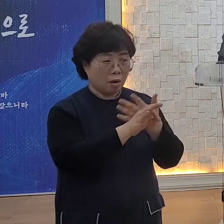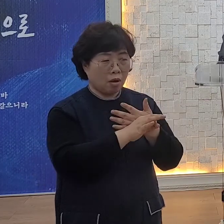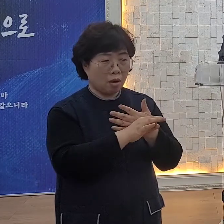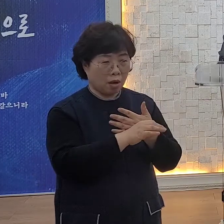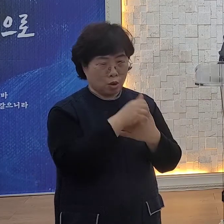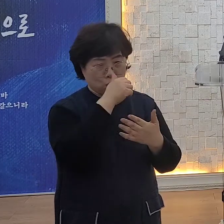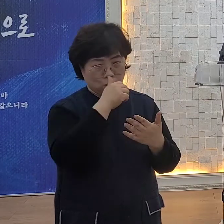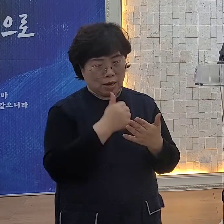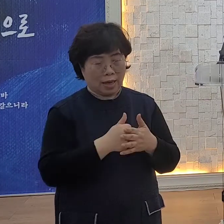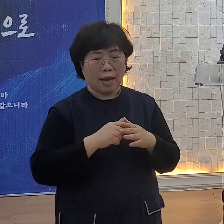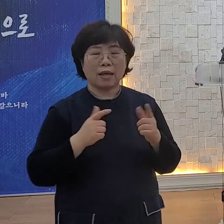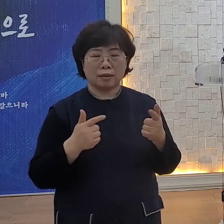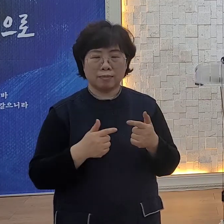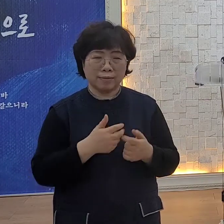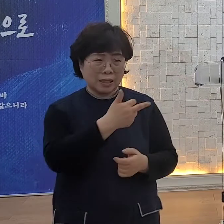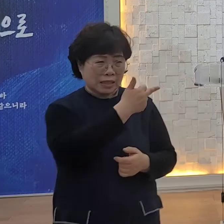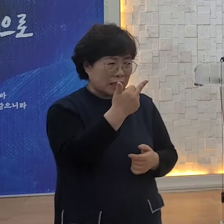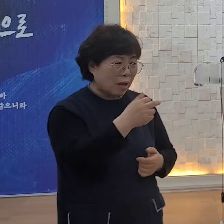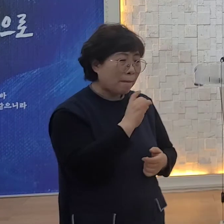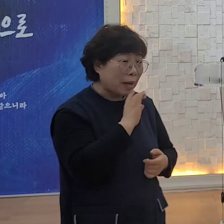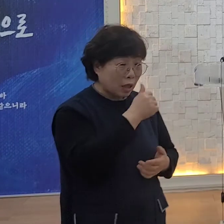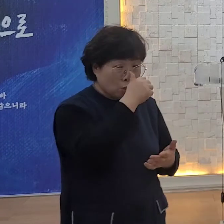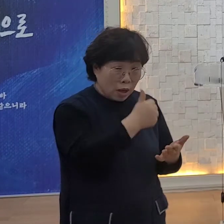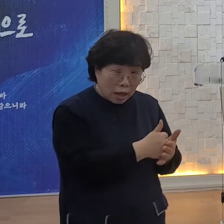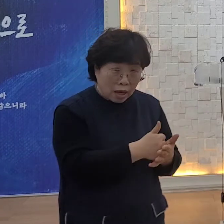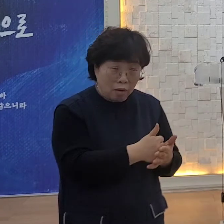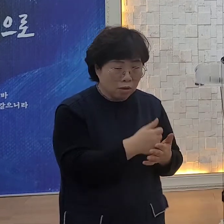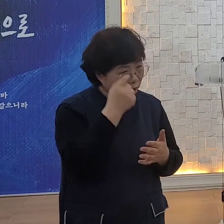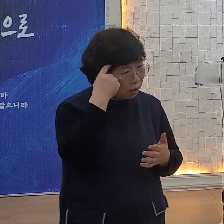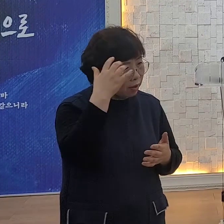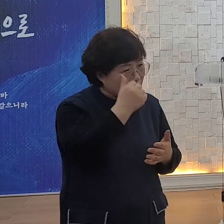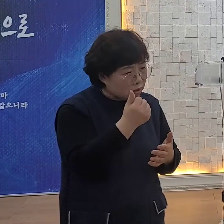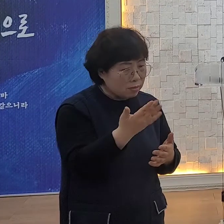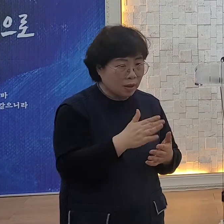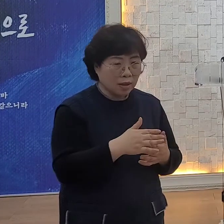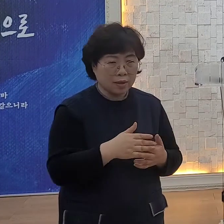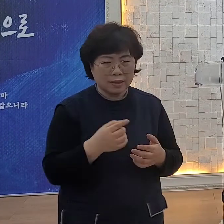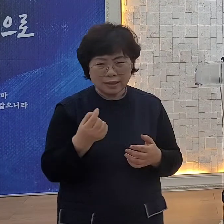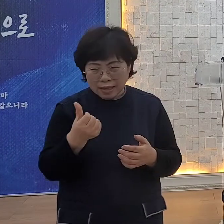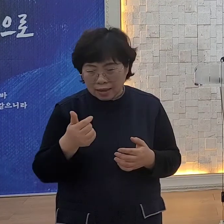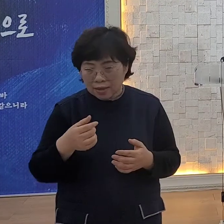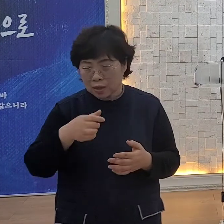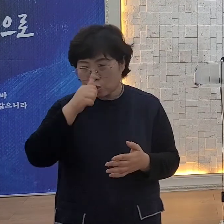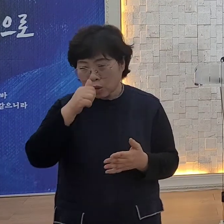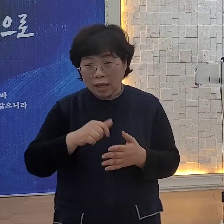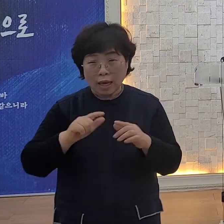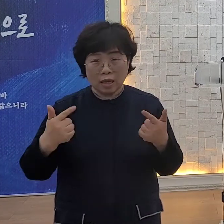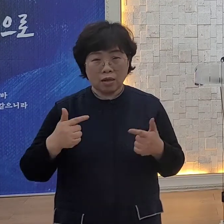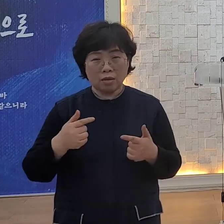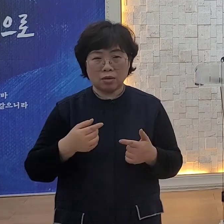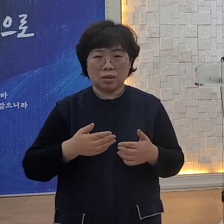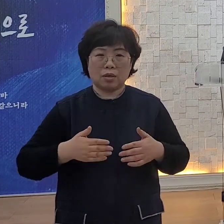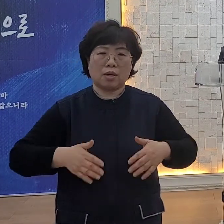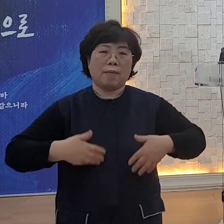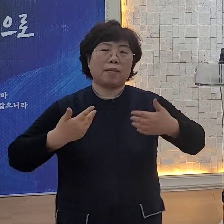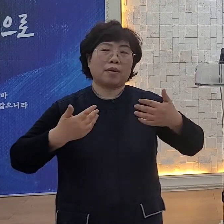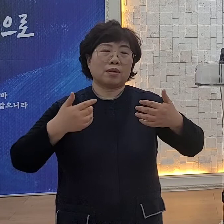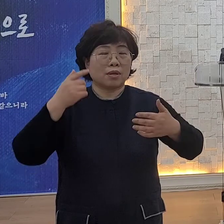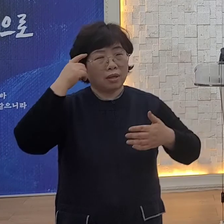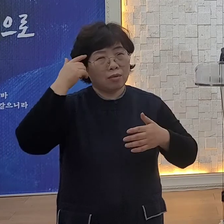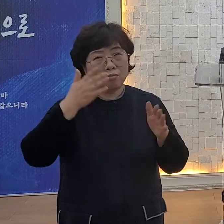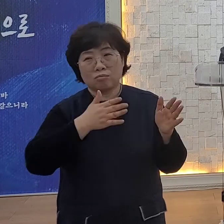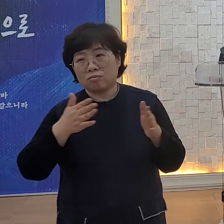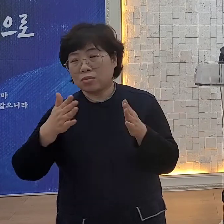죄라고 생각하고 이런 작은 것들에 대해서는 읽고 그냥 지나가 버리는. 그런데 실상은 내가 수근거리고